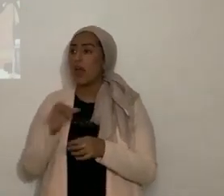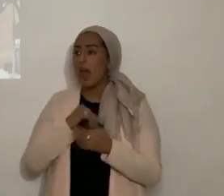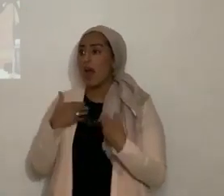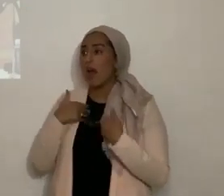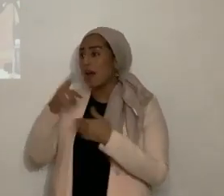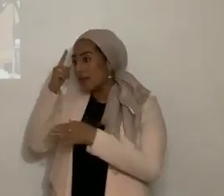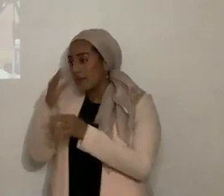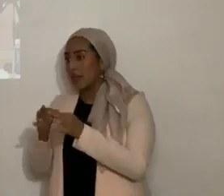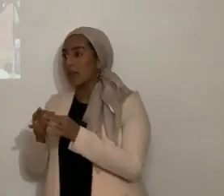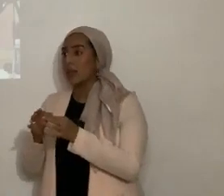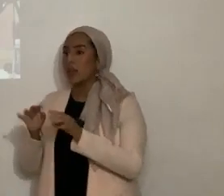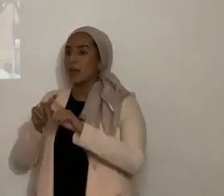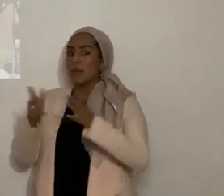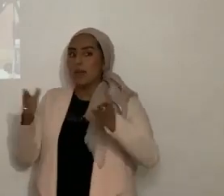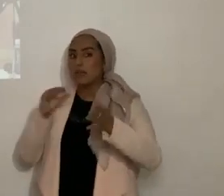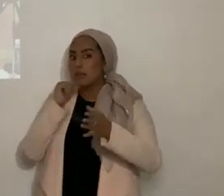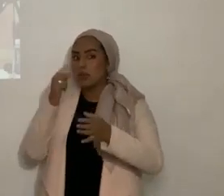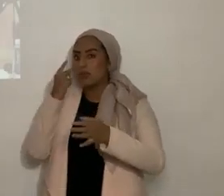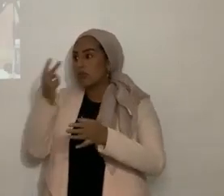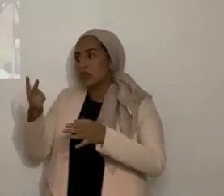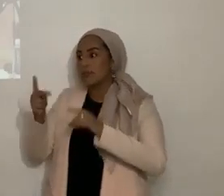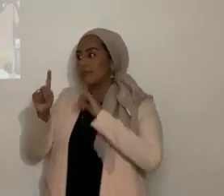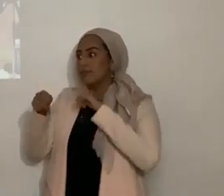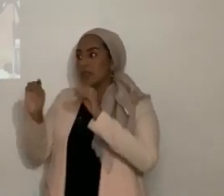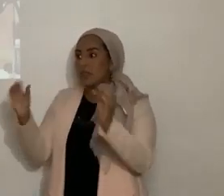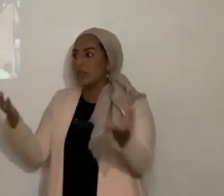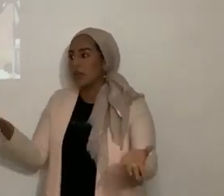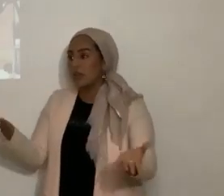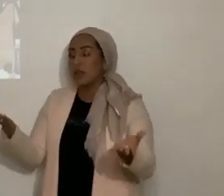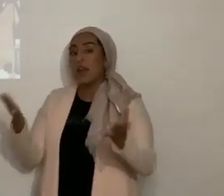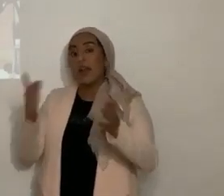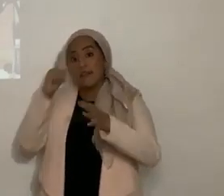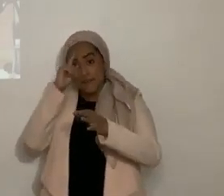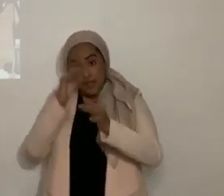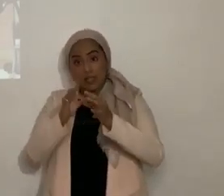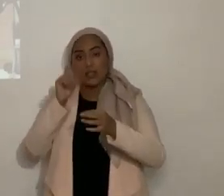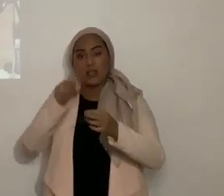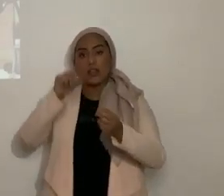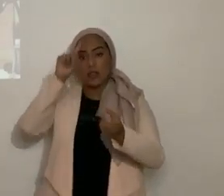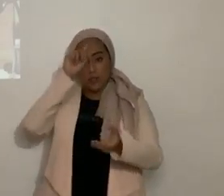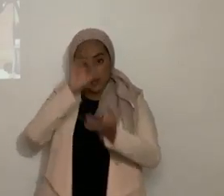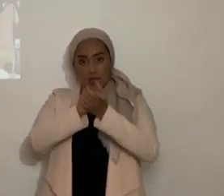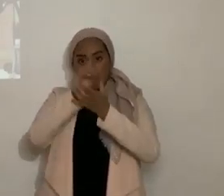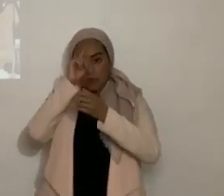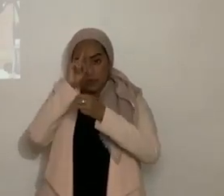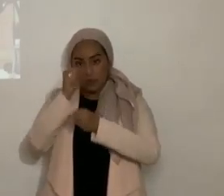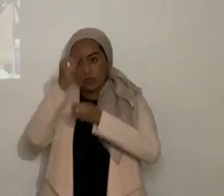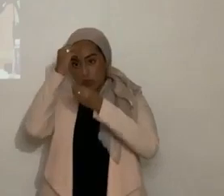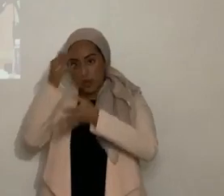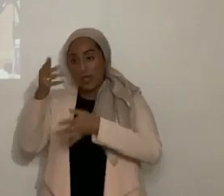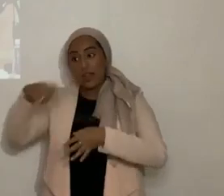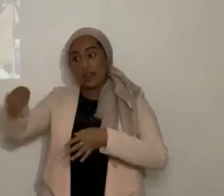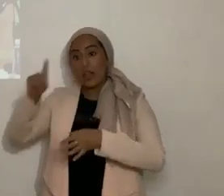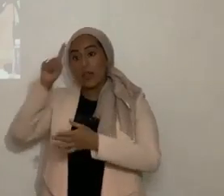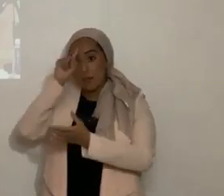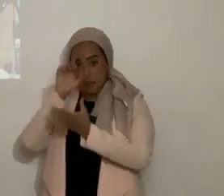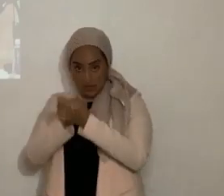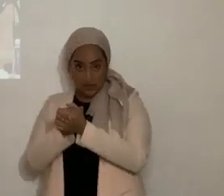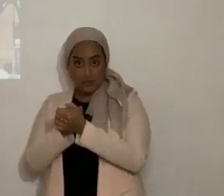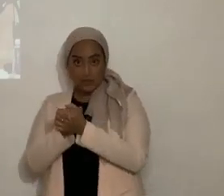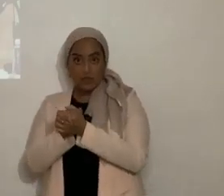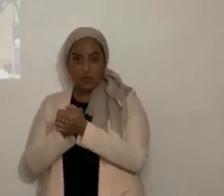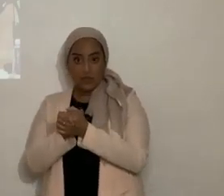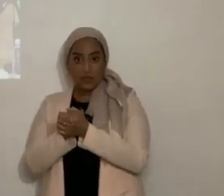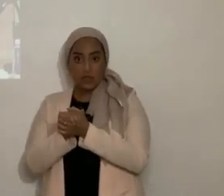fe y es que no veo una respuesta. Es que la fe es creer, confiar y obedecer. Ellos creen, son